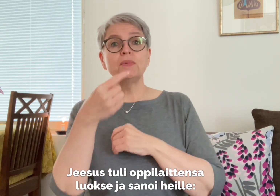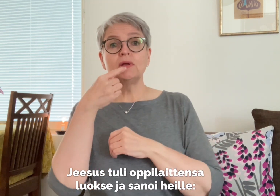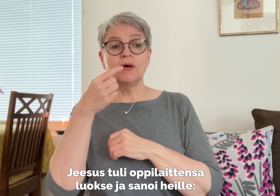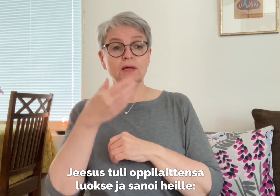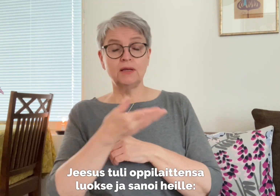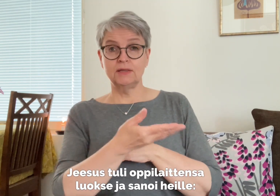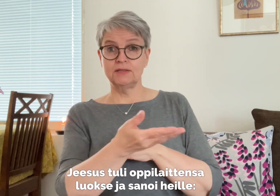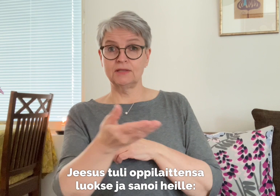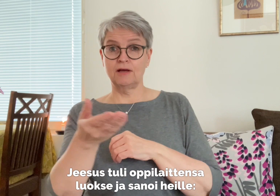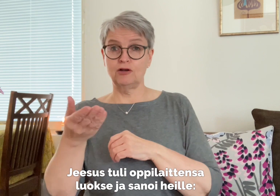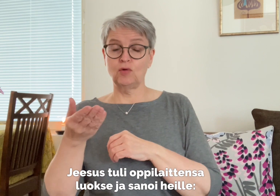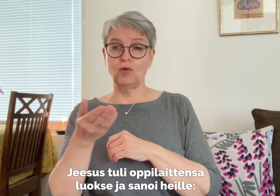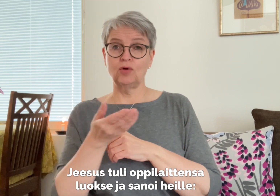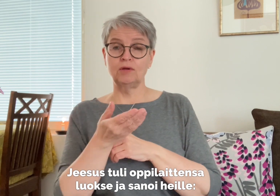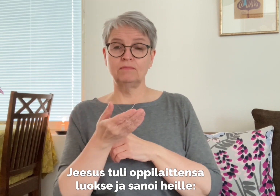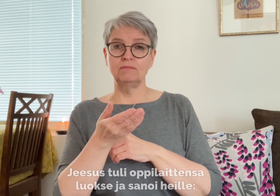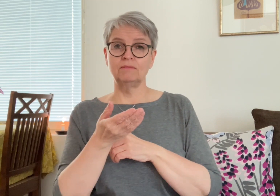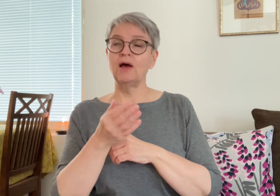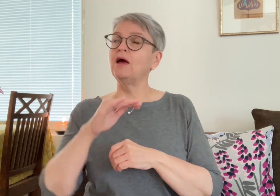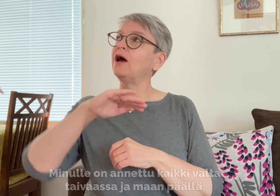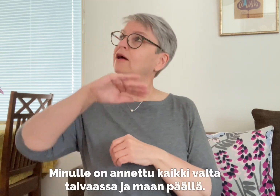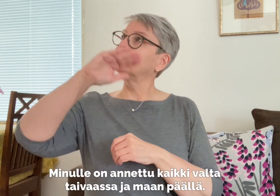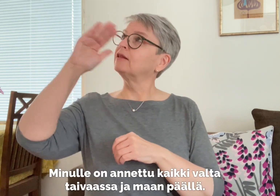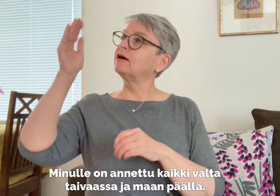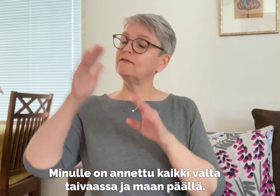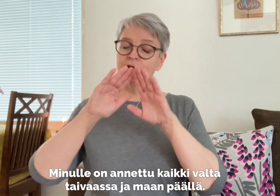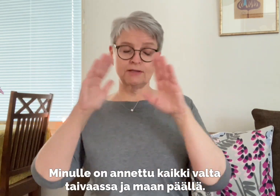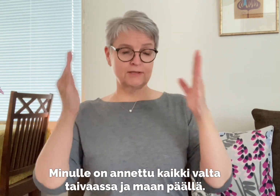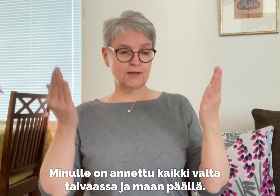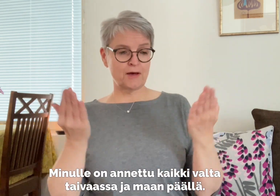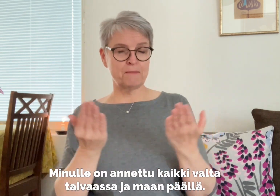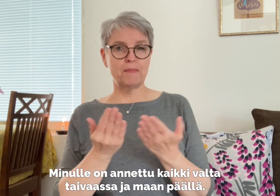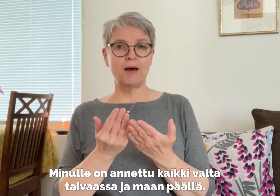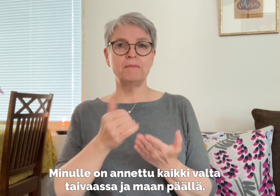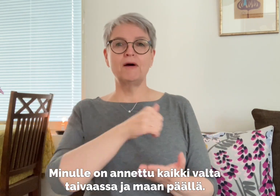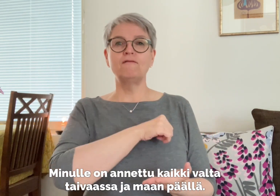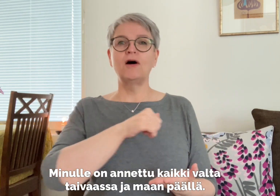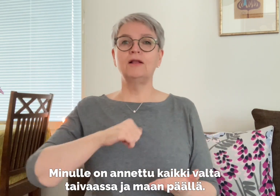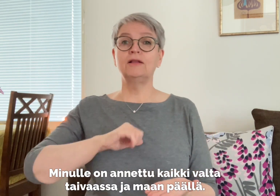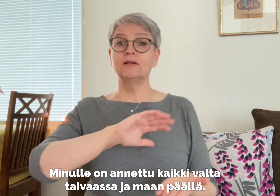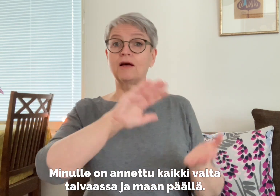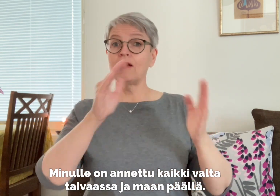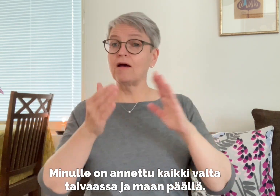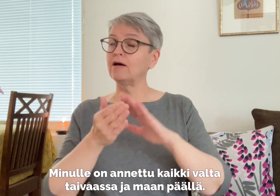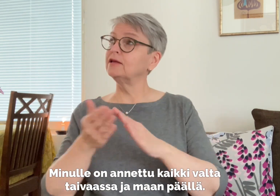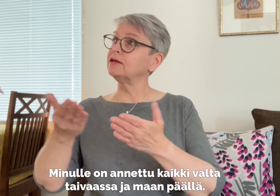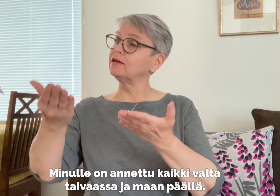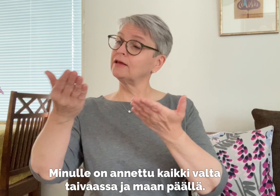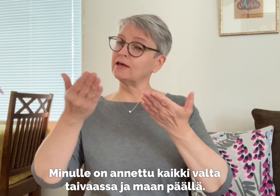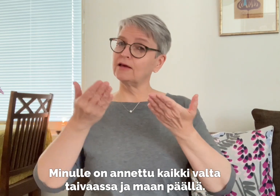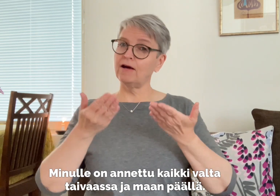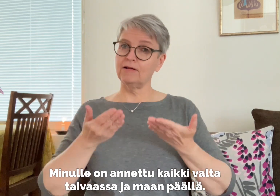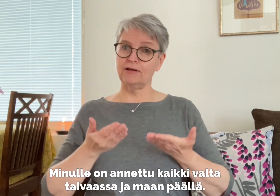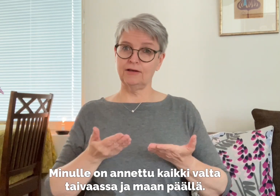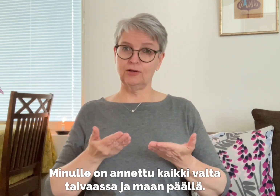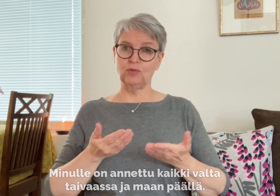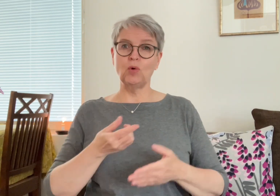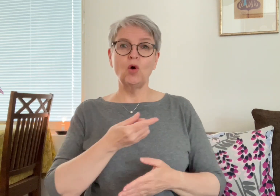Jeesus tuli oppilaittensa luokse ja sanoi heille: "Minulle on annettu kaikki valta taivaassa